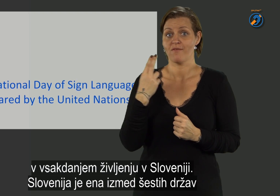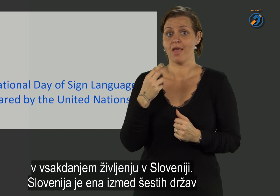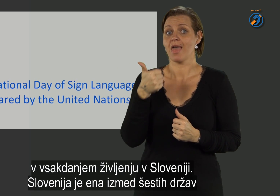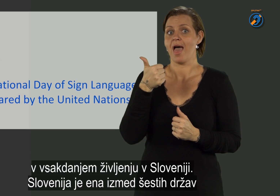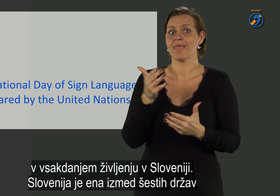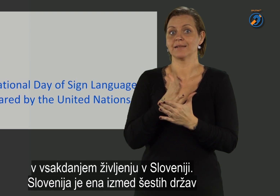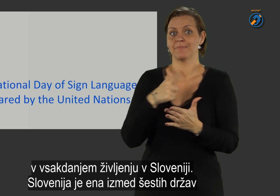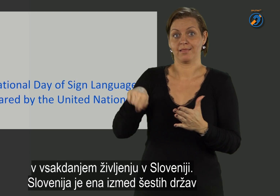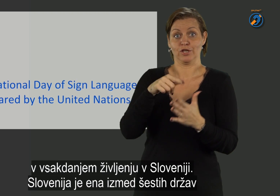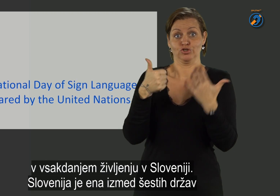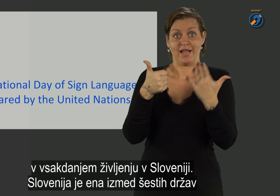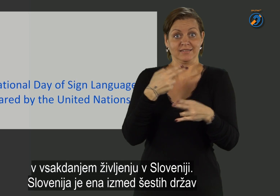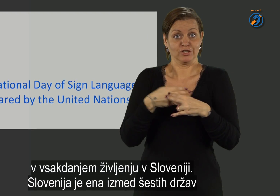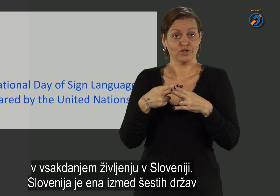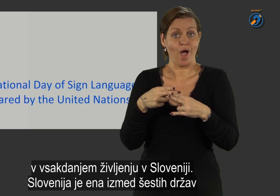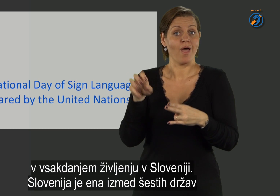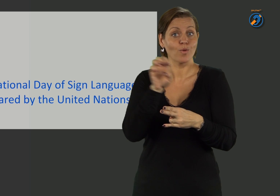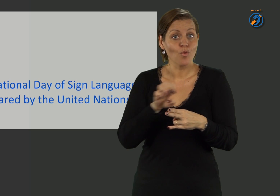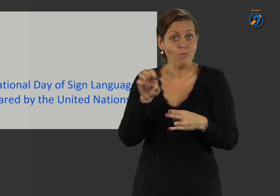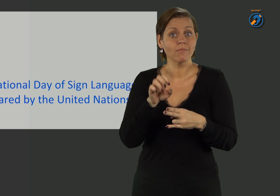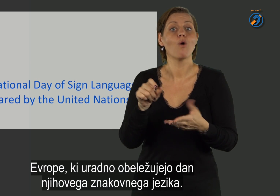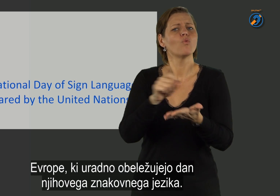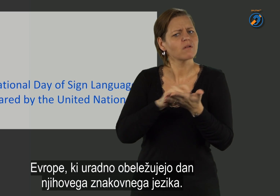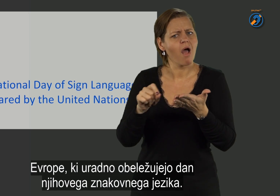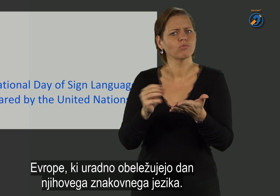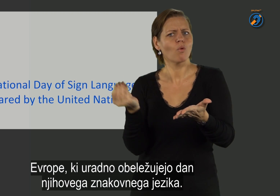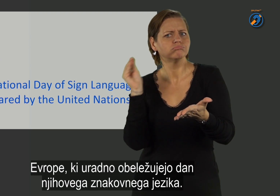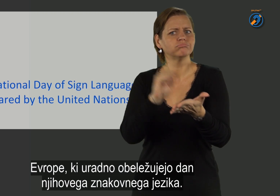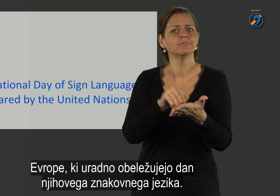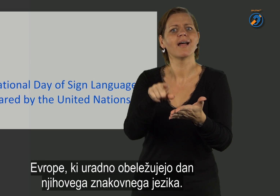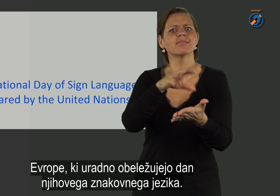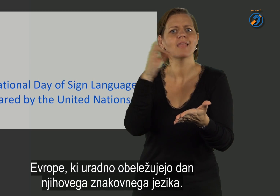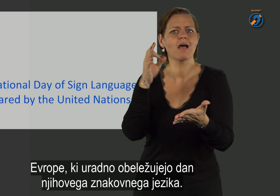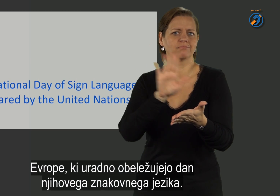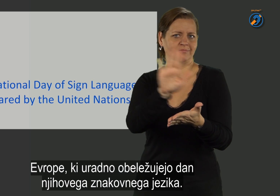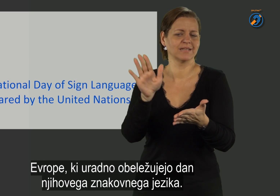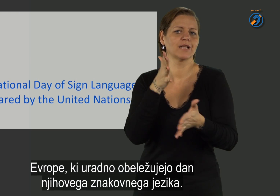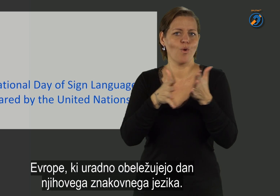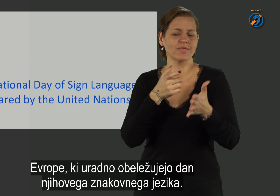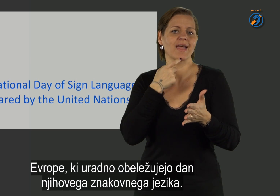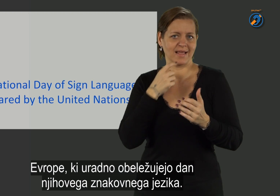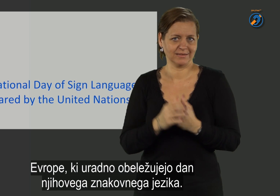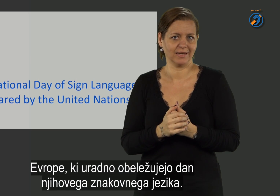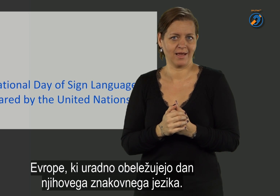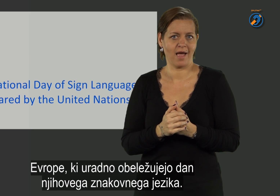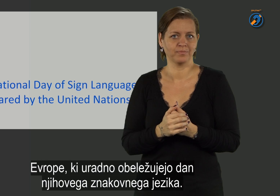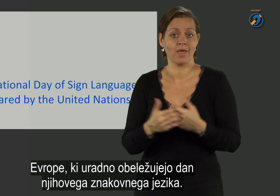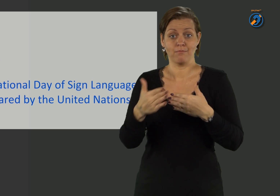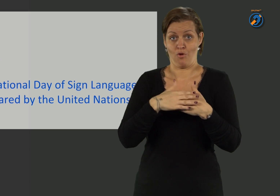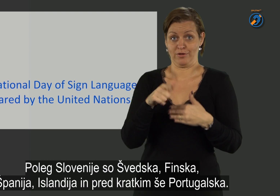Slovenija je ena izmed 6 držav Evrope, ki uradno obeležujejo dan njihovega znakovnega jezika. Poleg